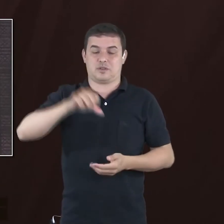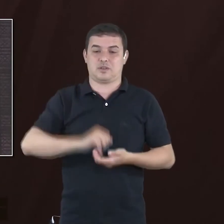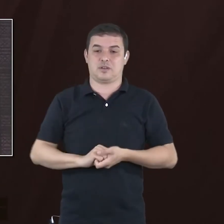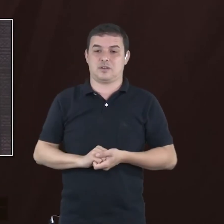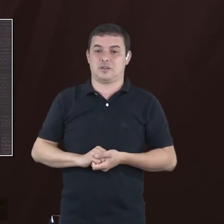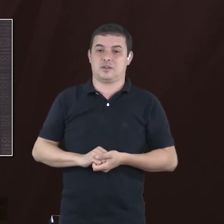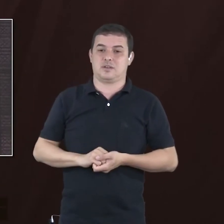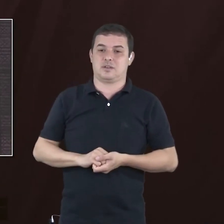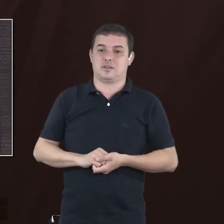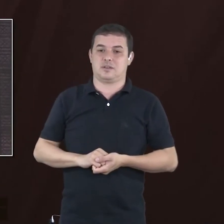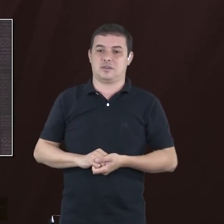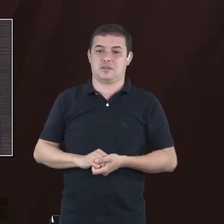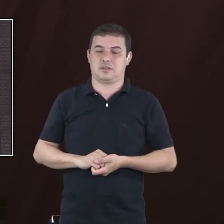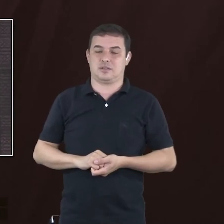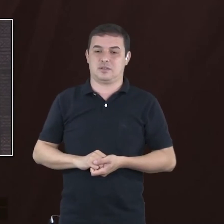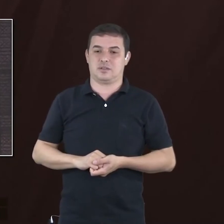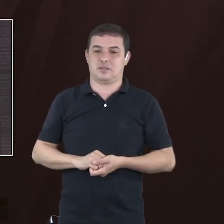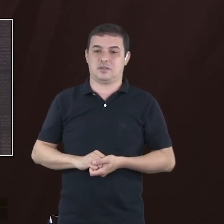Áquila